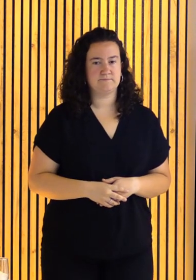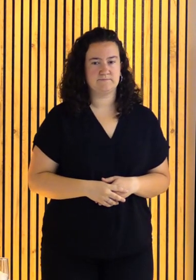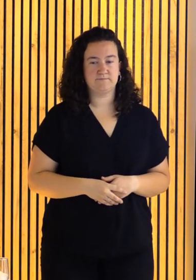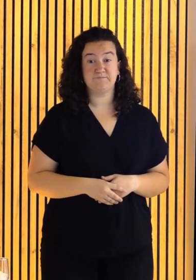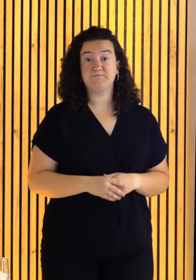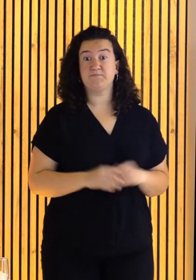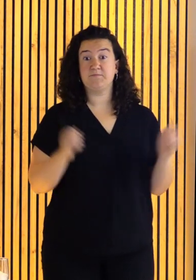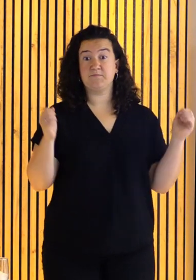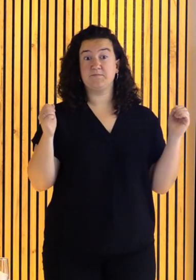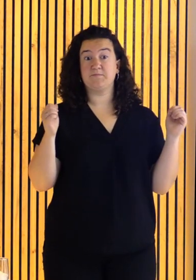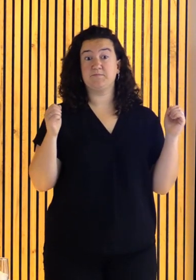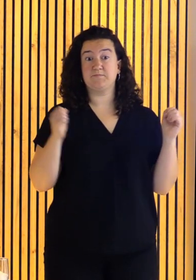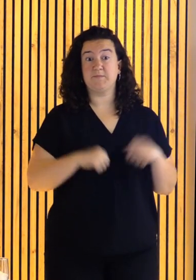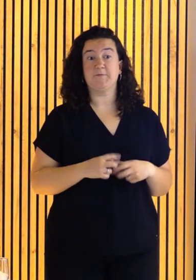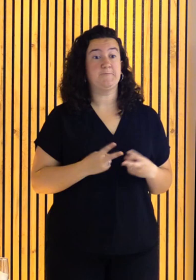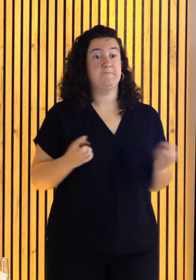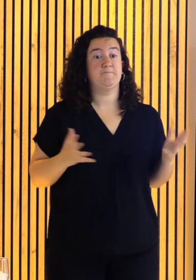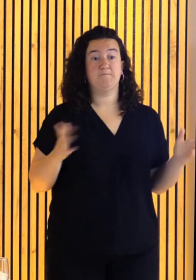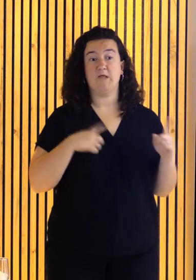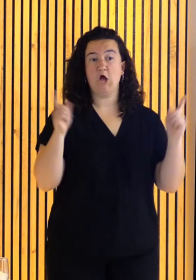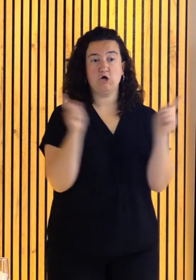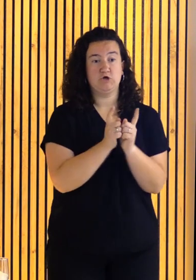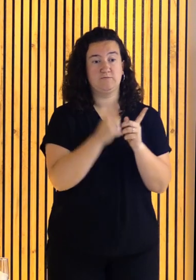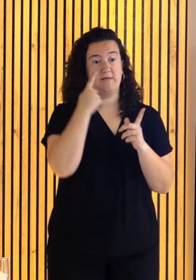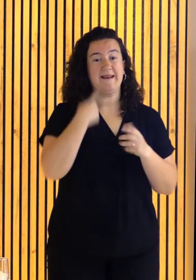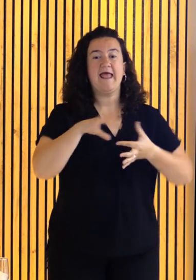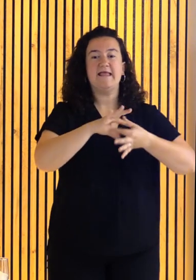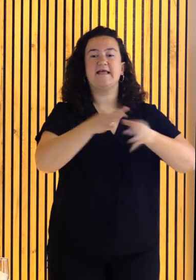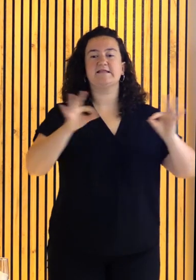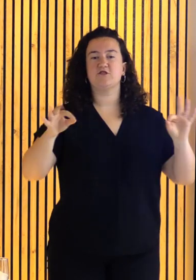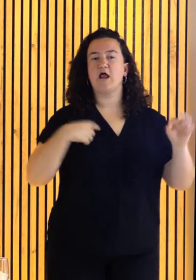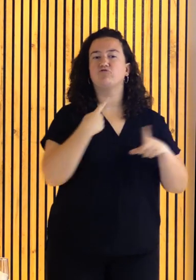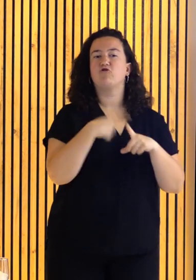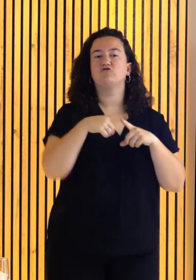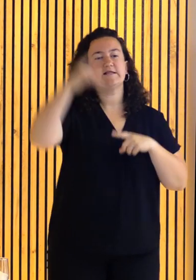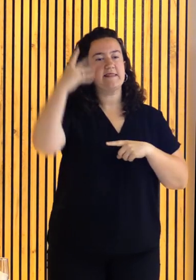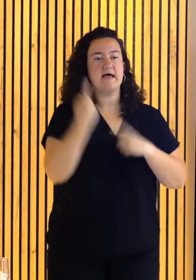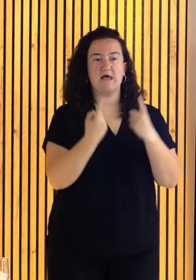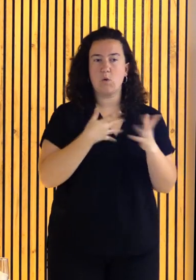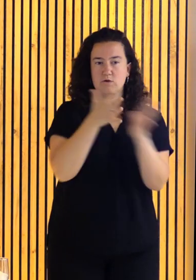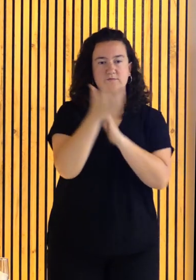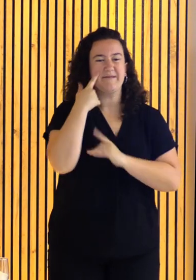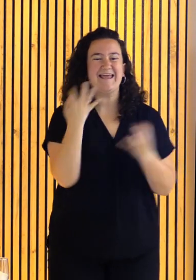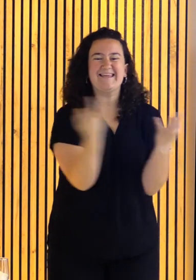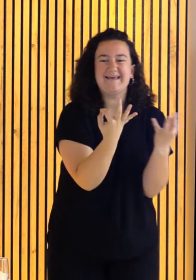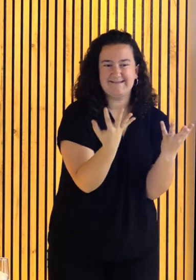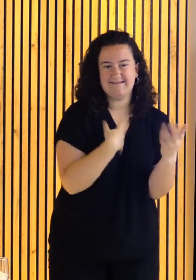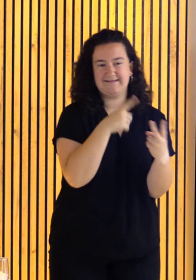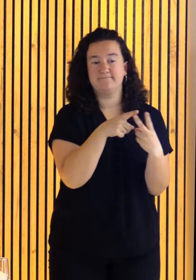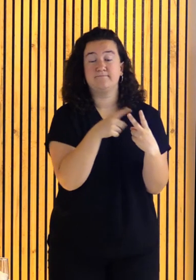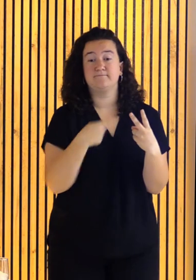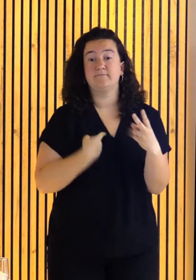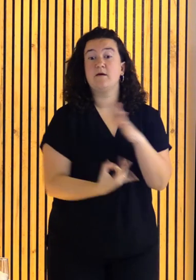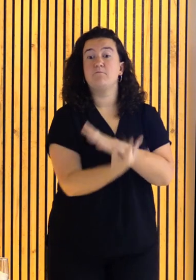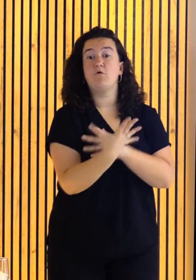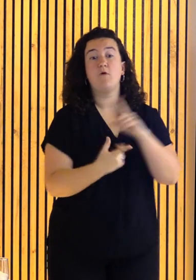Bale, orduan, labur-labur, interseksionalitateari buruzko zertzela batzuk emango ditut, zer den, zer beharri erantzuteko sortu